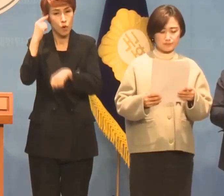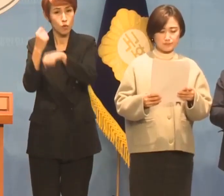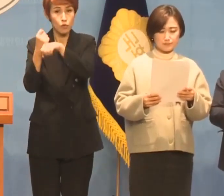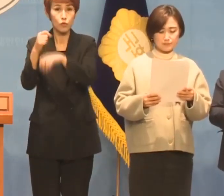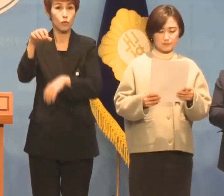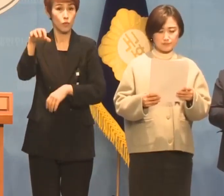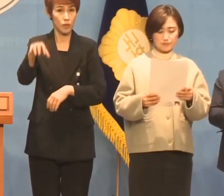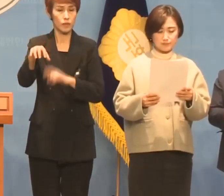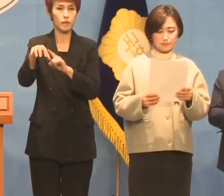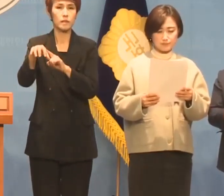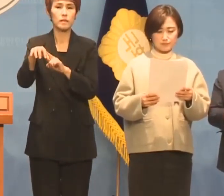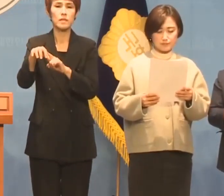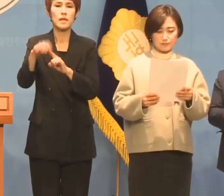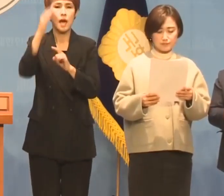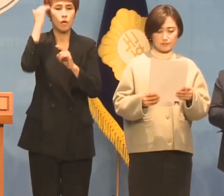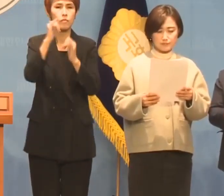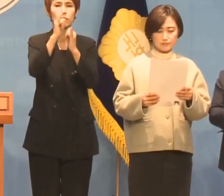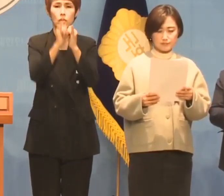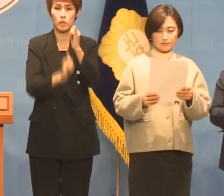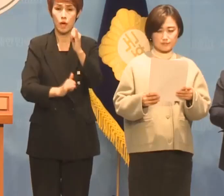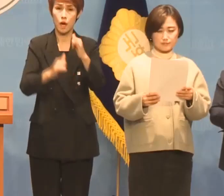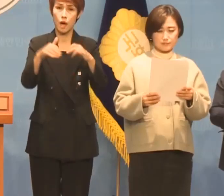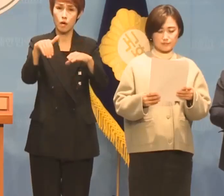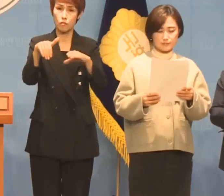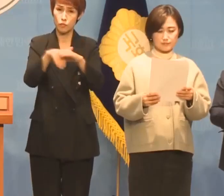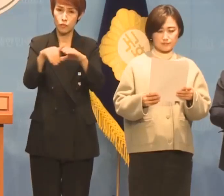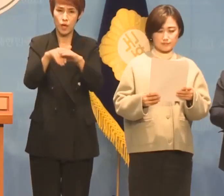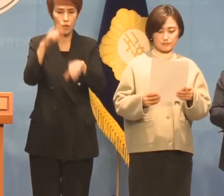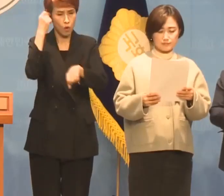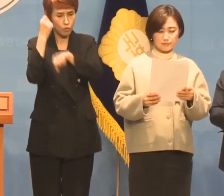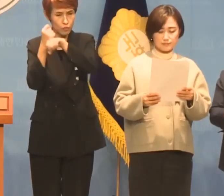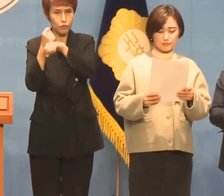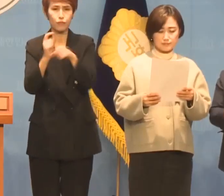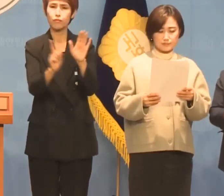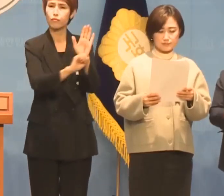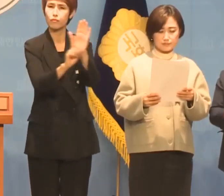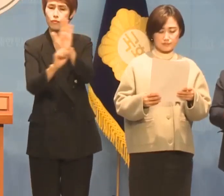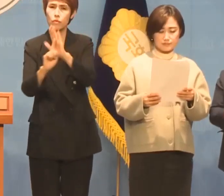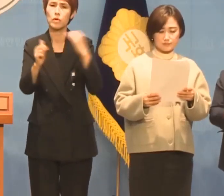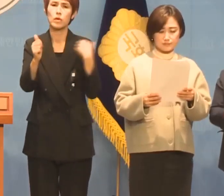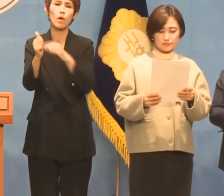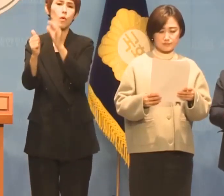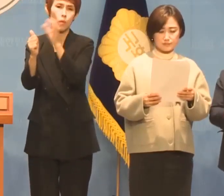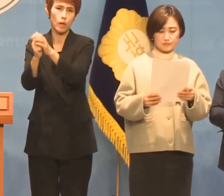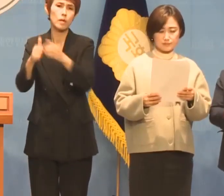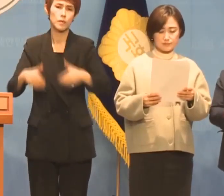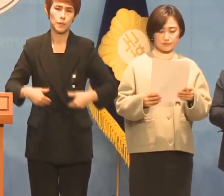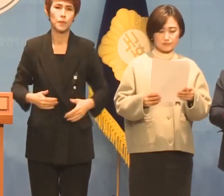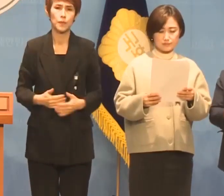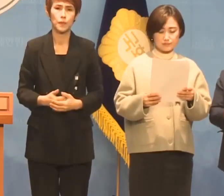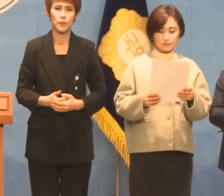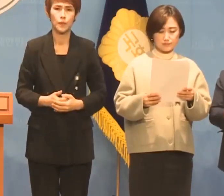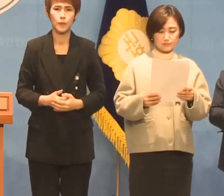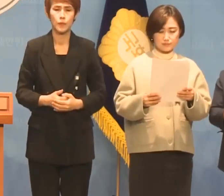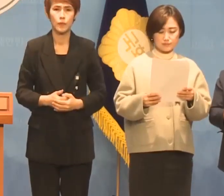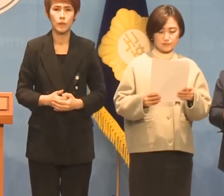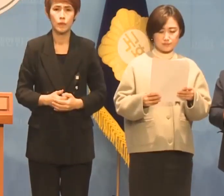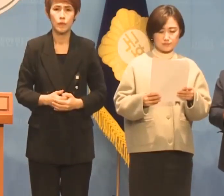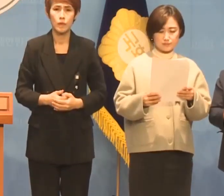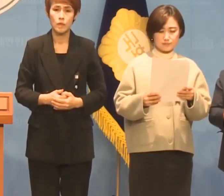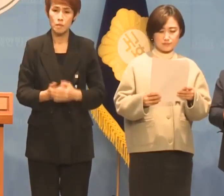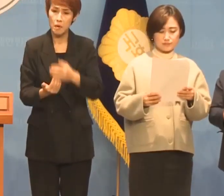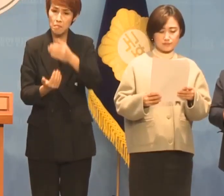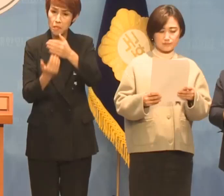한국학중앙연구원은 대한민국의 역사와 문화를 연구하고 알리는 핵심적인 역할을 수행해야 합니다. 그러나 이번